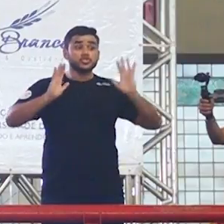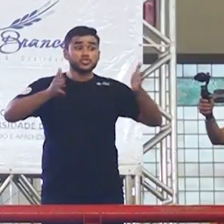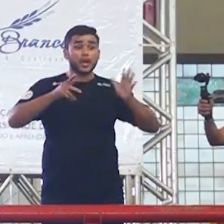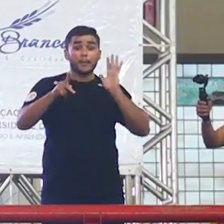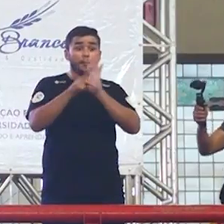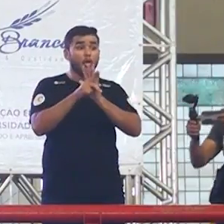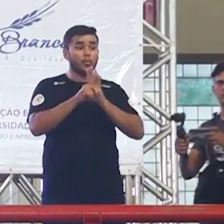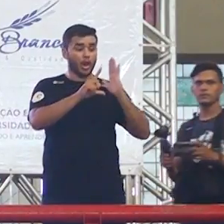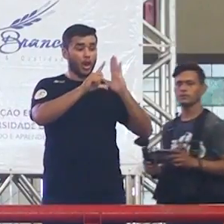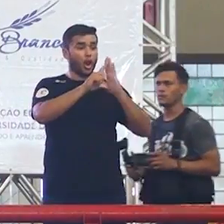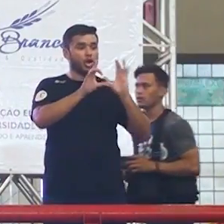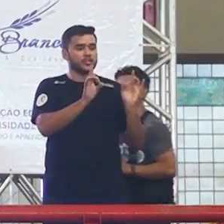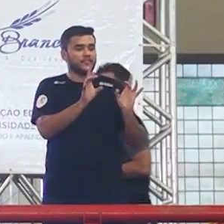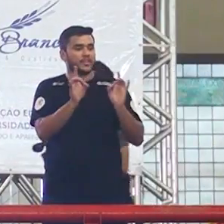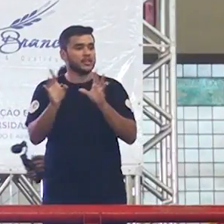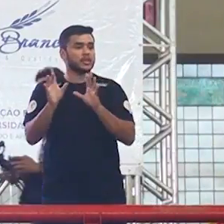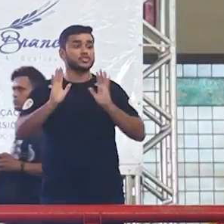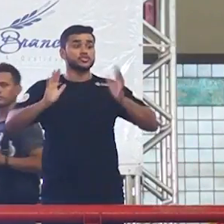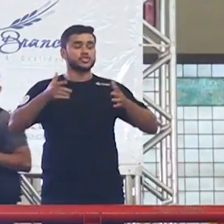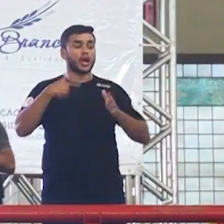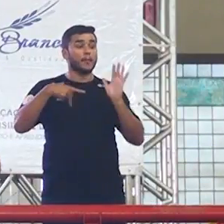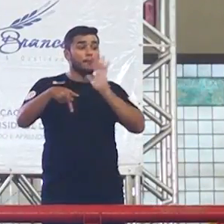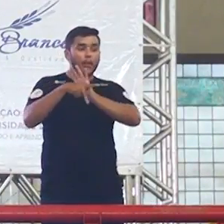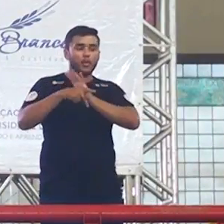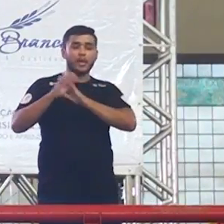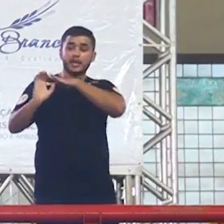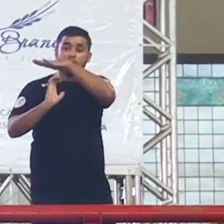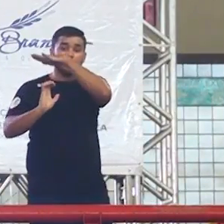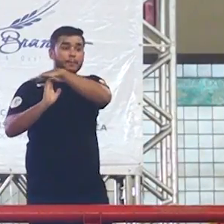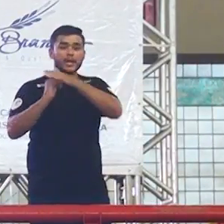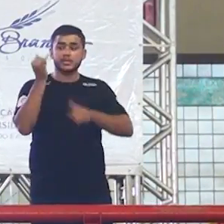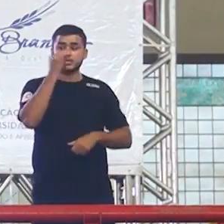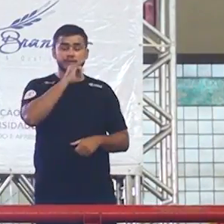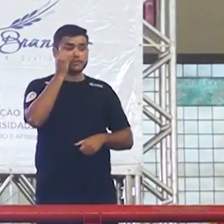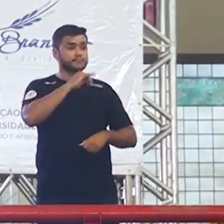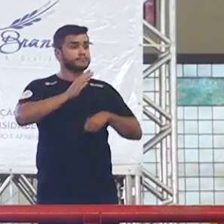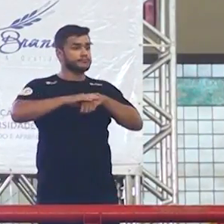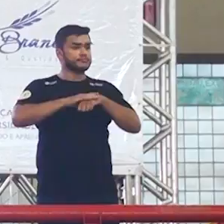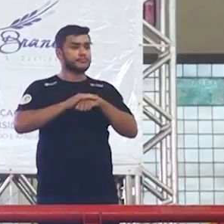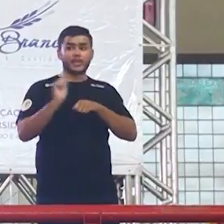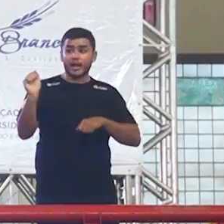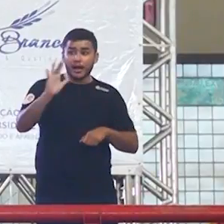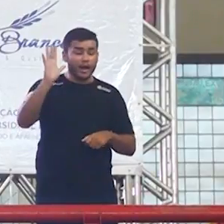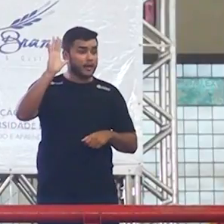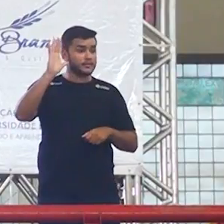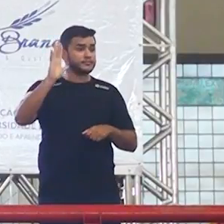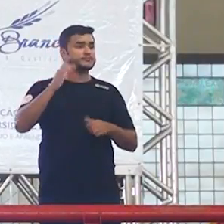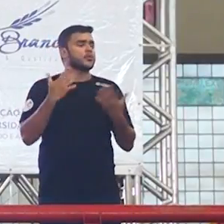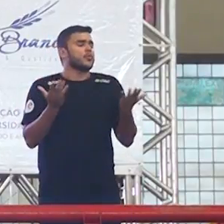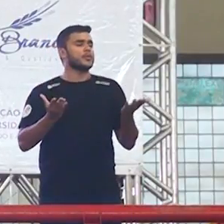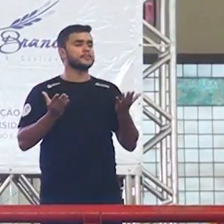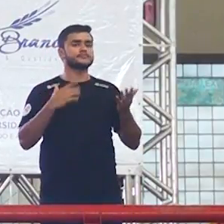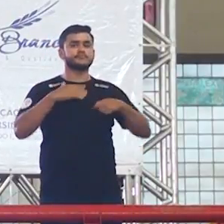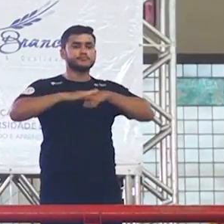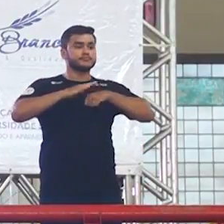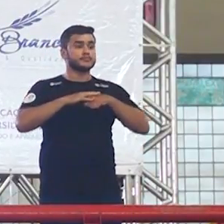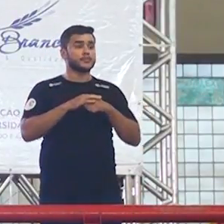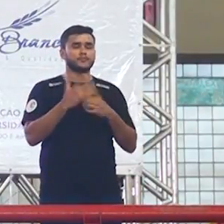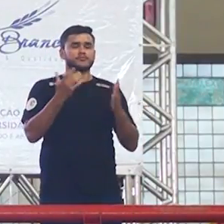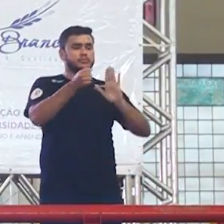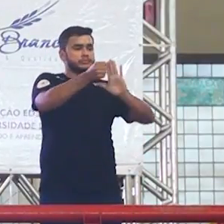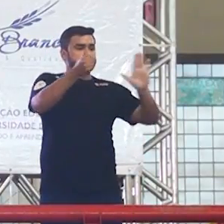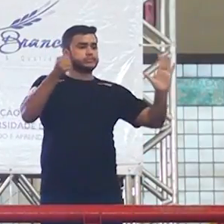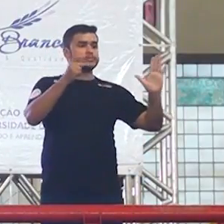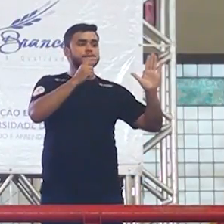loja. Vai 20 amperes para a loja. Cada aparelho puxa quanto? Um aparelho puxa